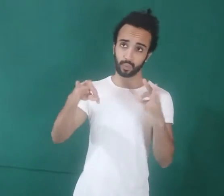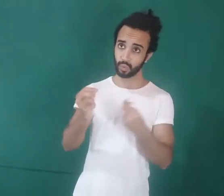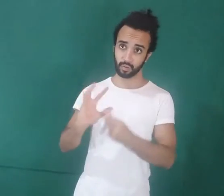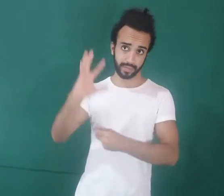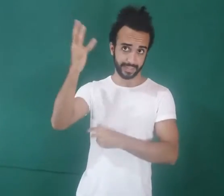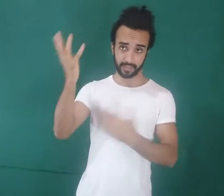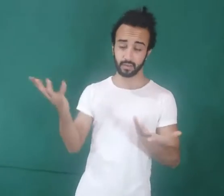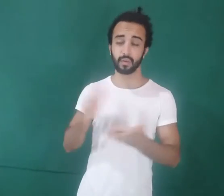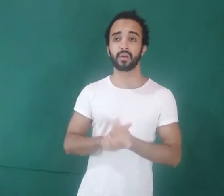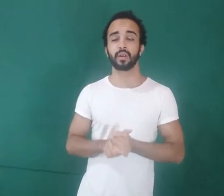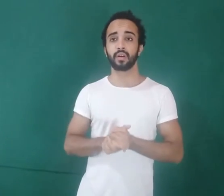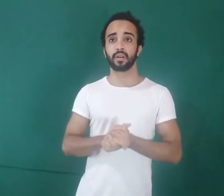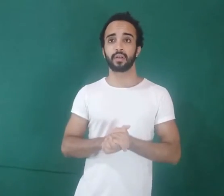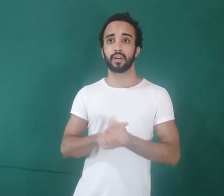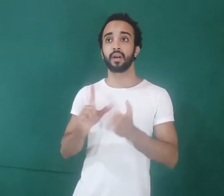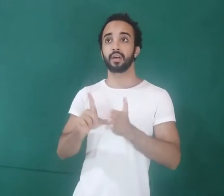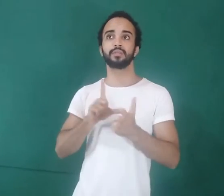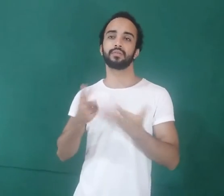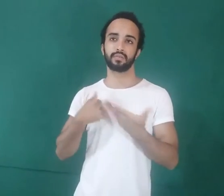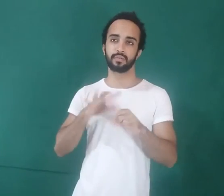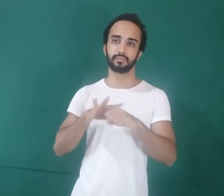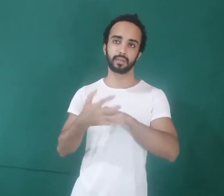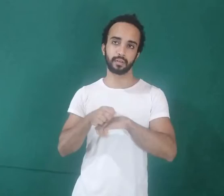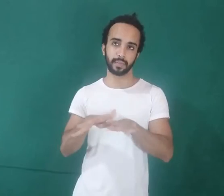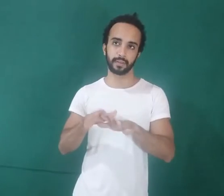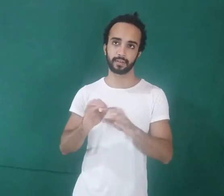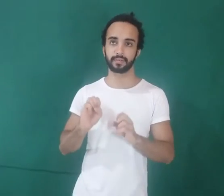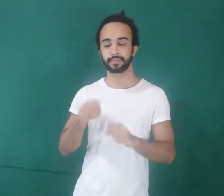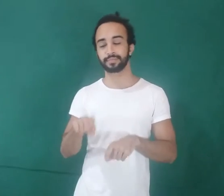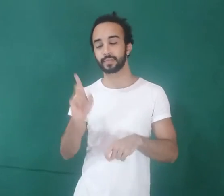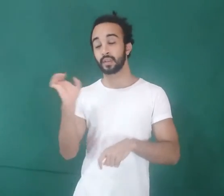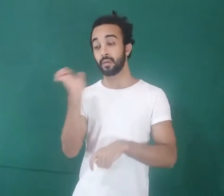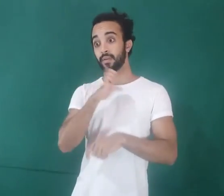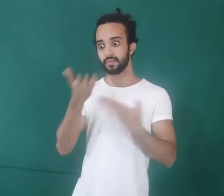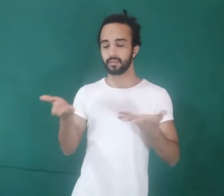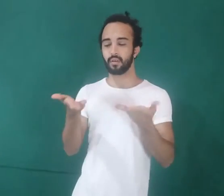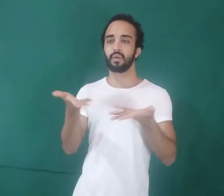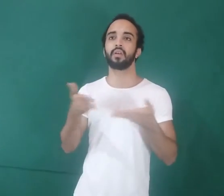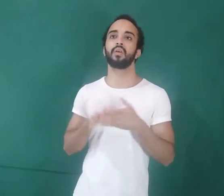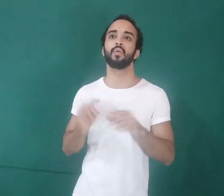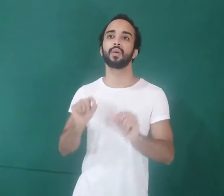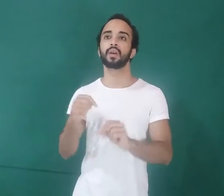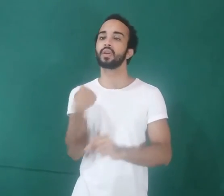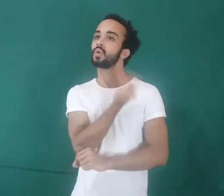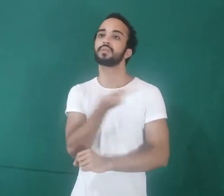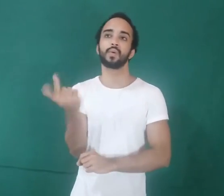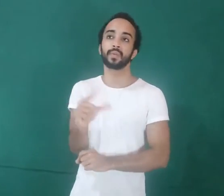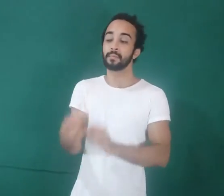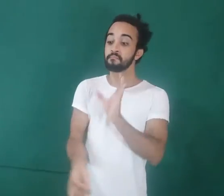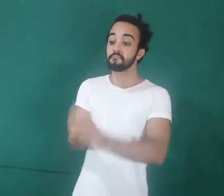entrar nesse estado pandêmico, né, de urgência, que a gente não estava tendo produções artísticas